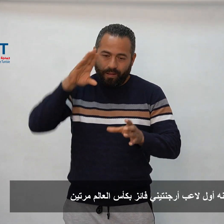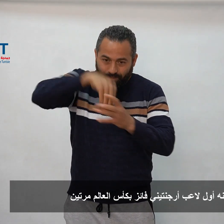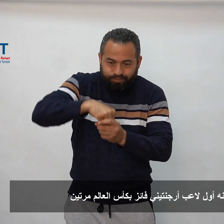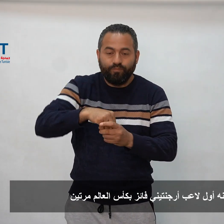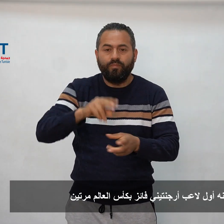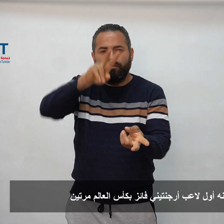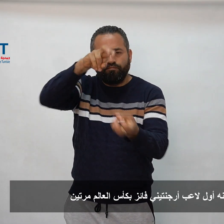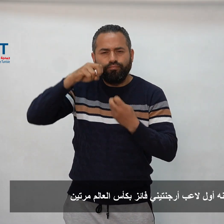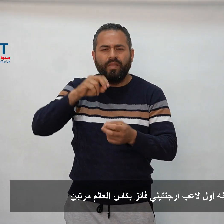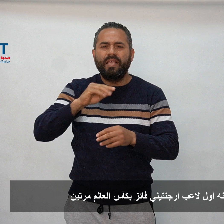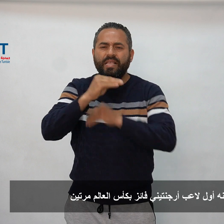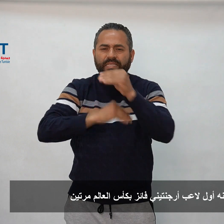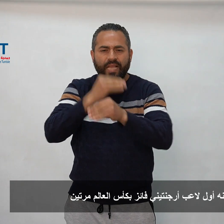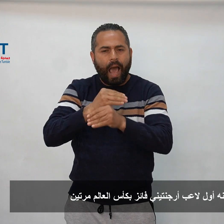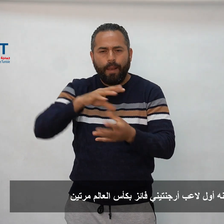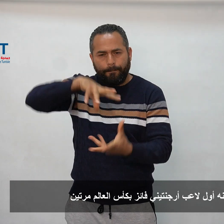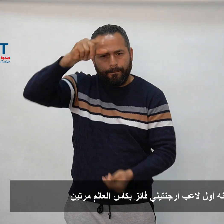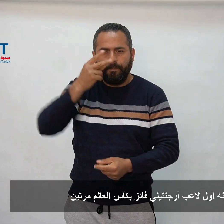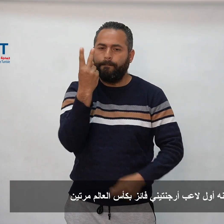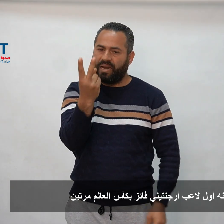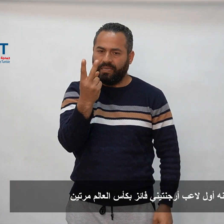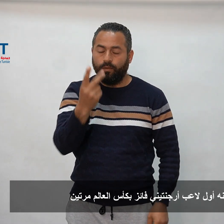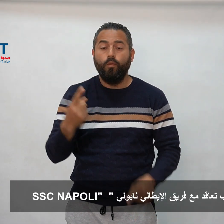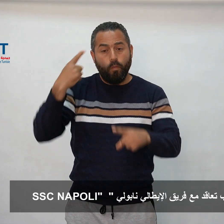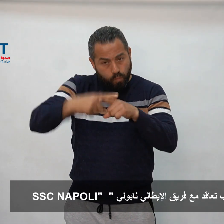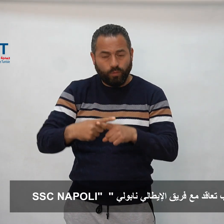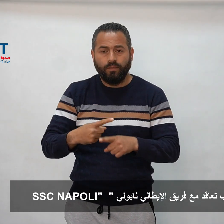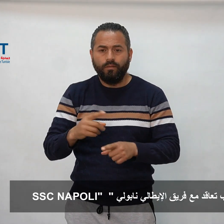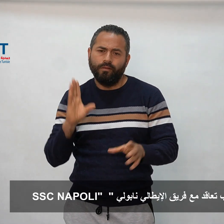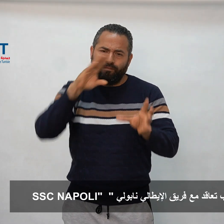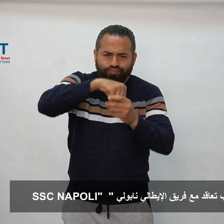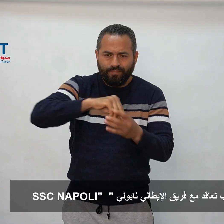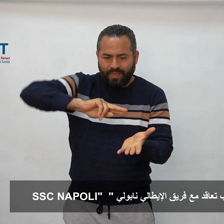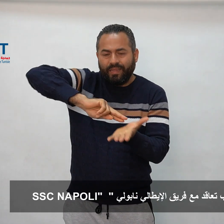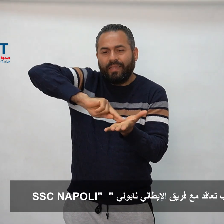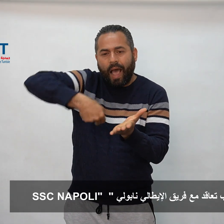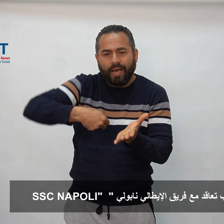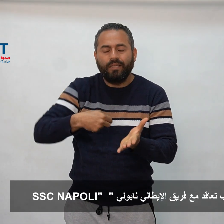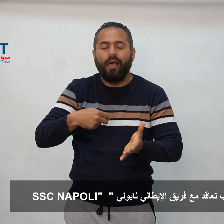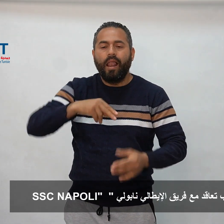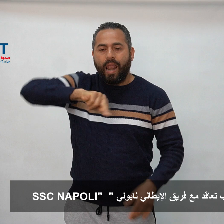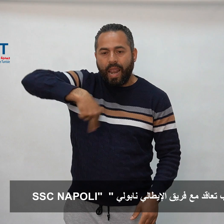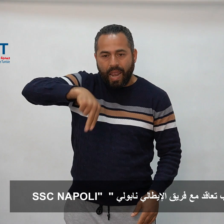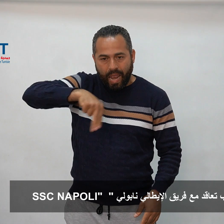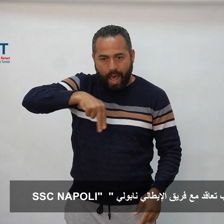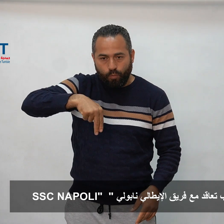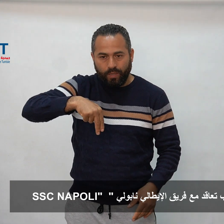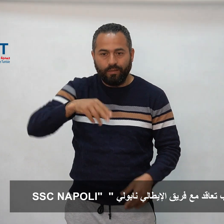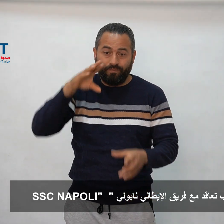أول لاعب أرجنتيني فاز بجائزة كأس العالم مرتين، وأيضا أول لاعب تعاقد مع فريق غير